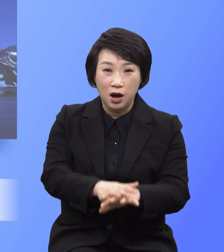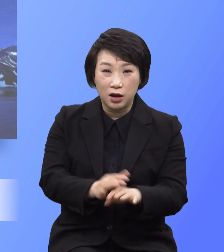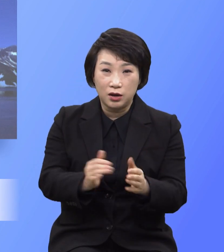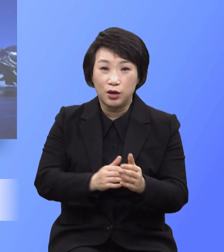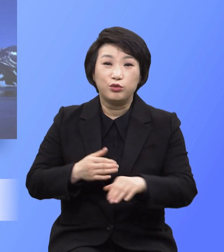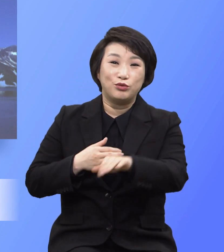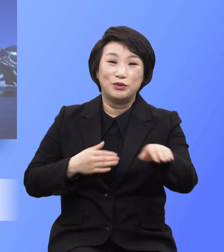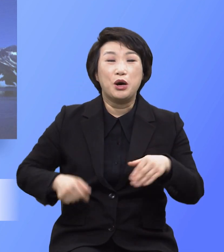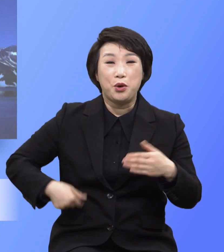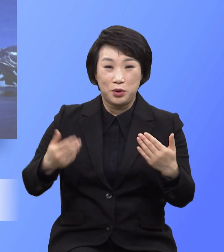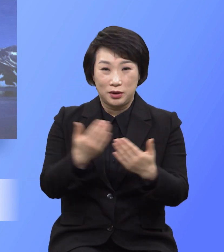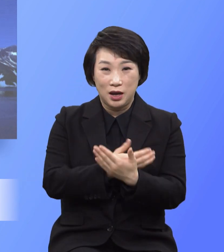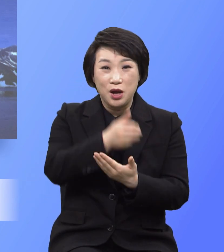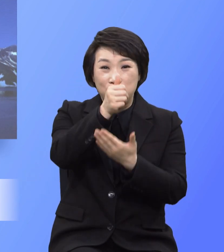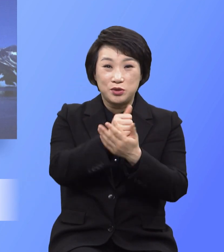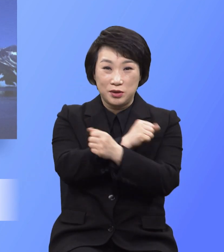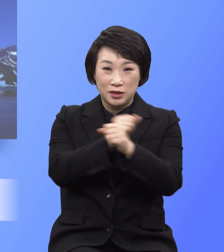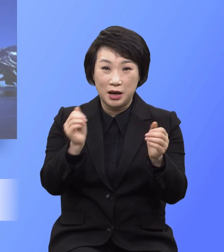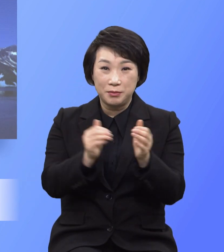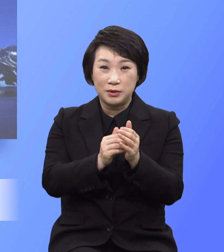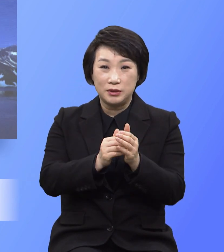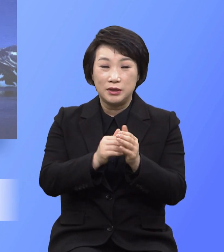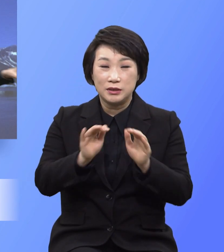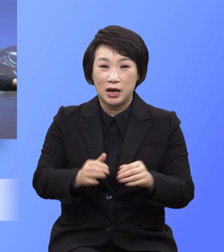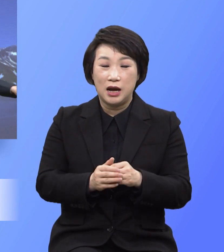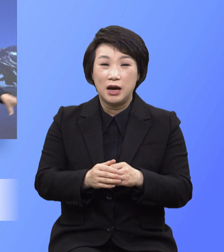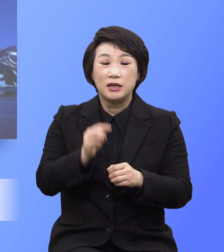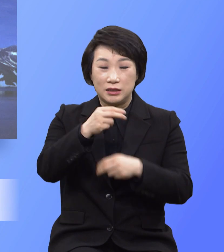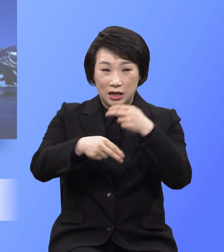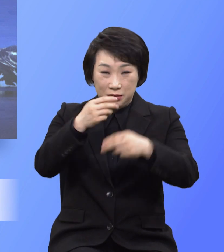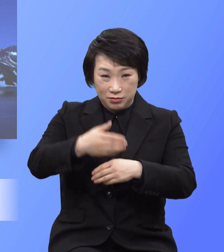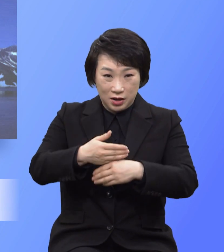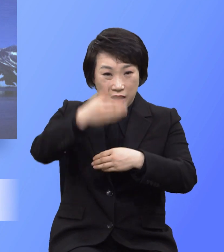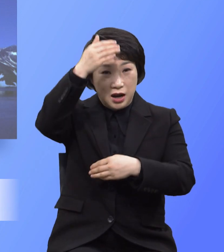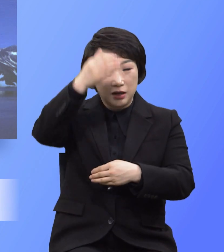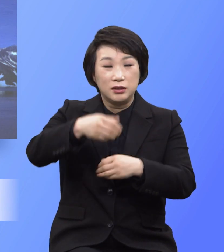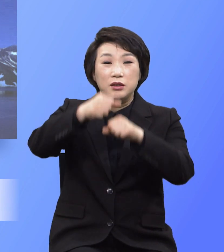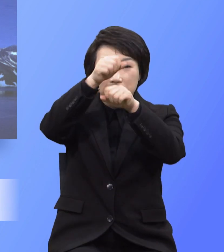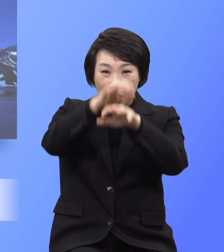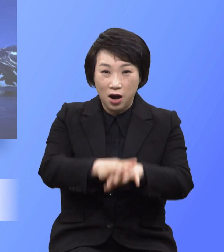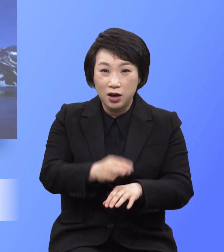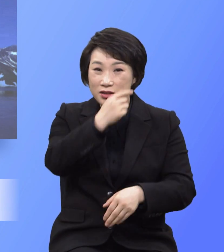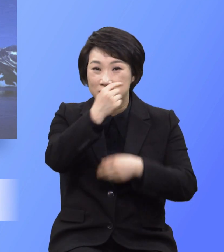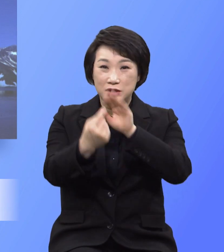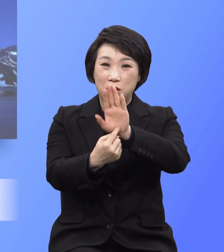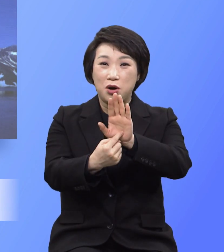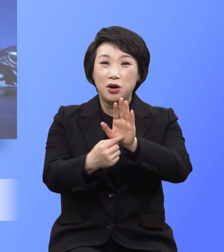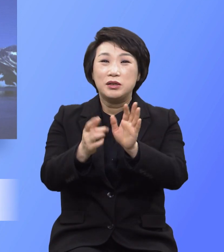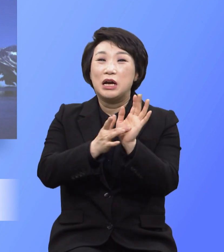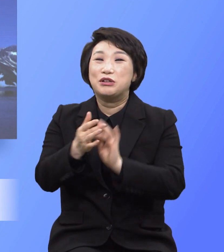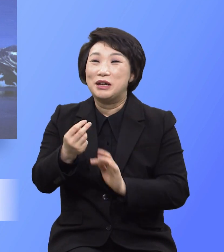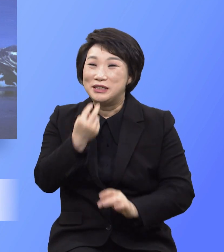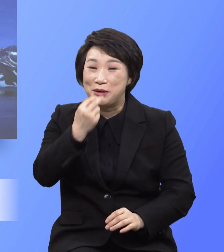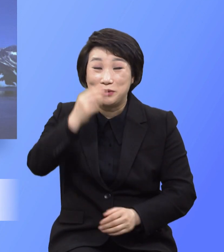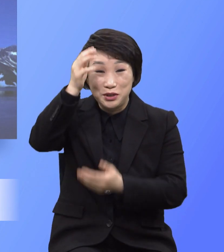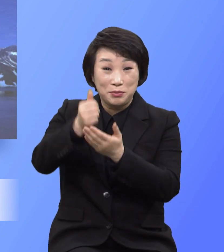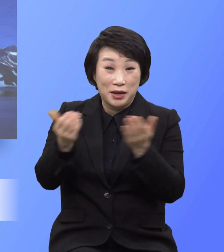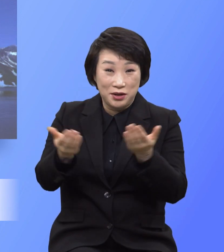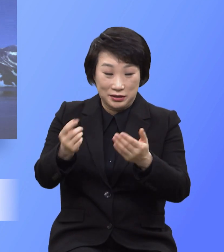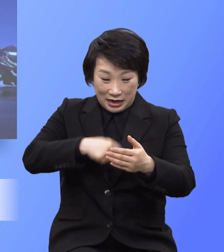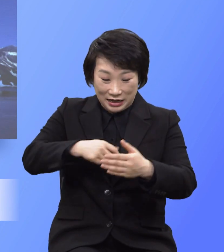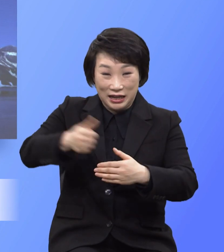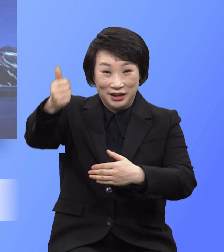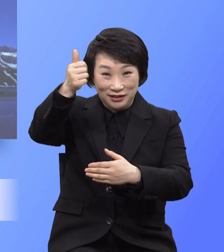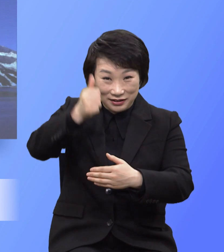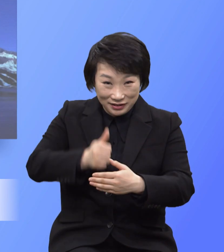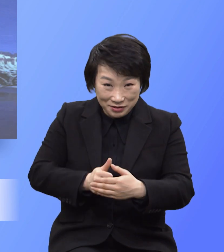우리가 회개함으로 제사 안 받고 담이 헐어졌다는 증거로 예수 생명이, 성령의 역사가 내